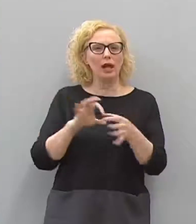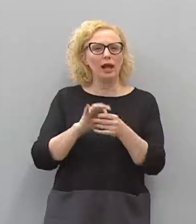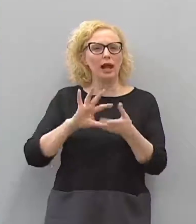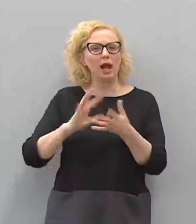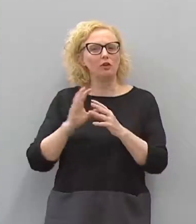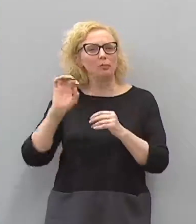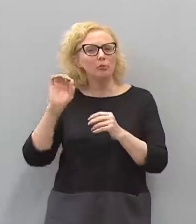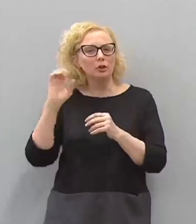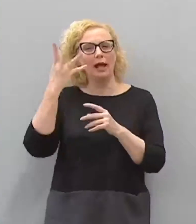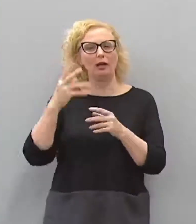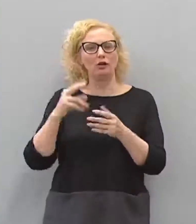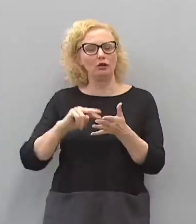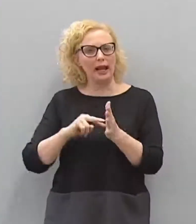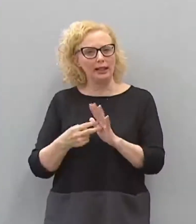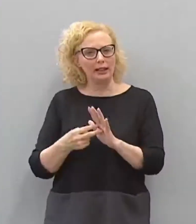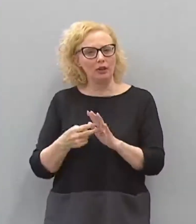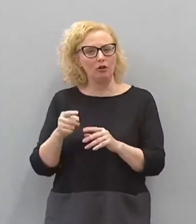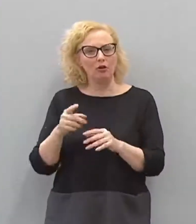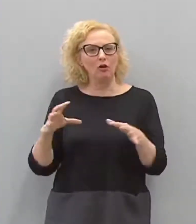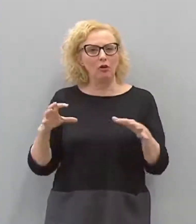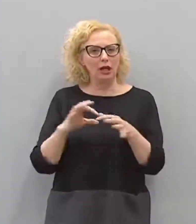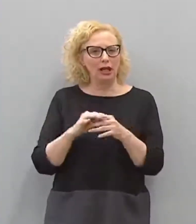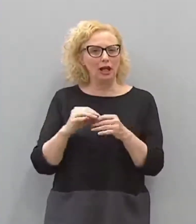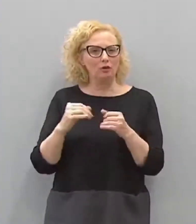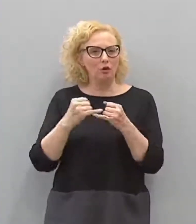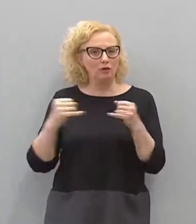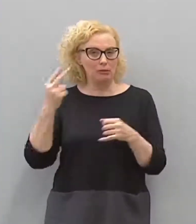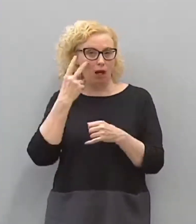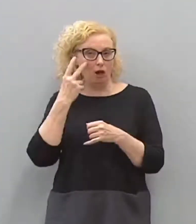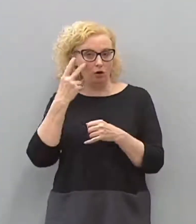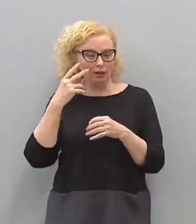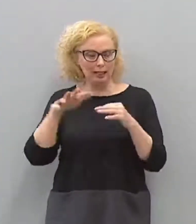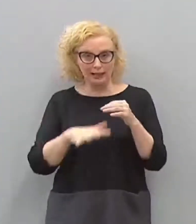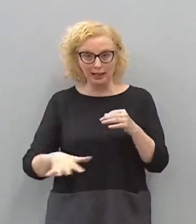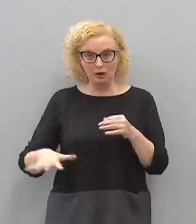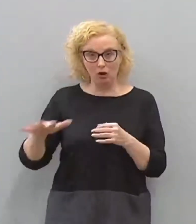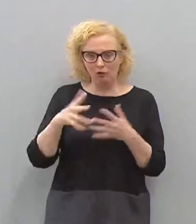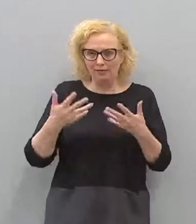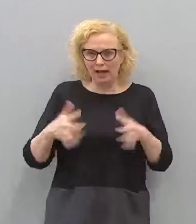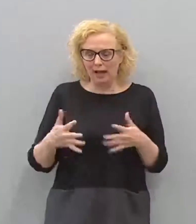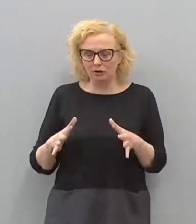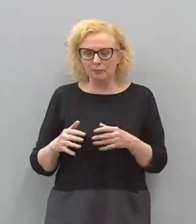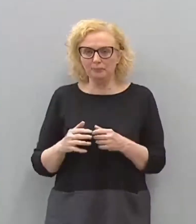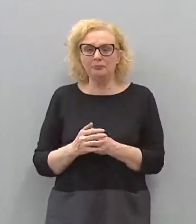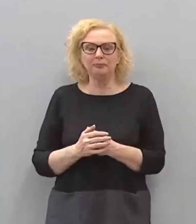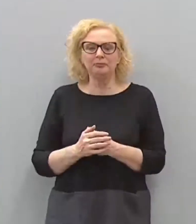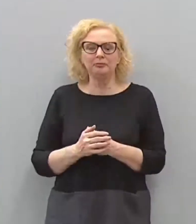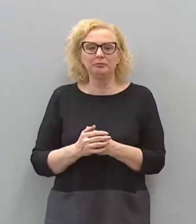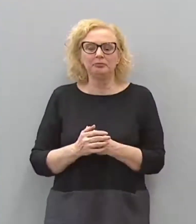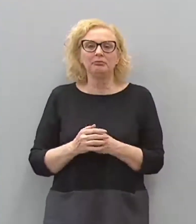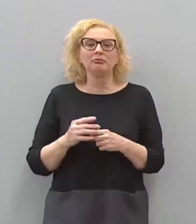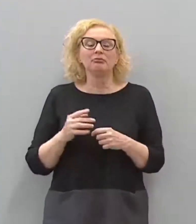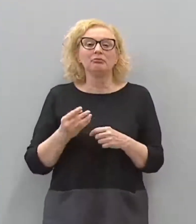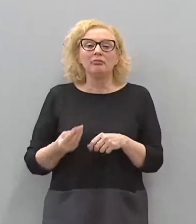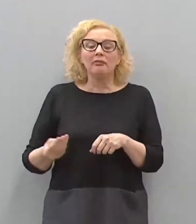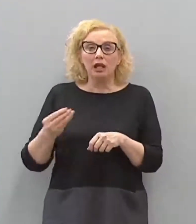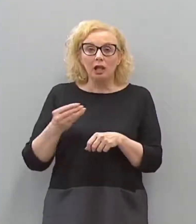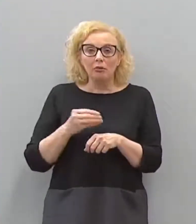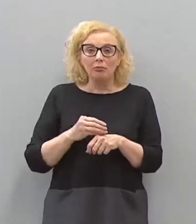tecnico del della nostra fibra ottica sul territorio sappiamo anche che c'era una che c'è una